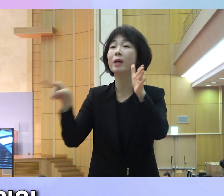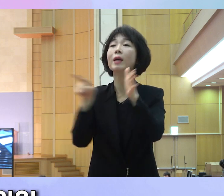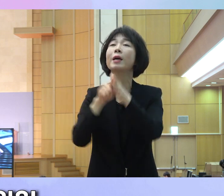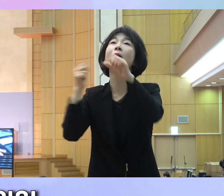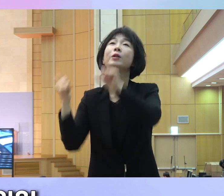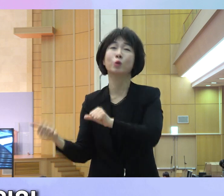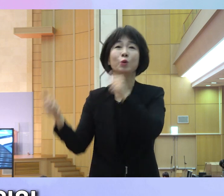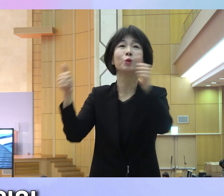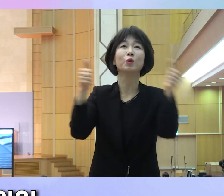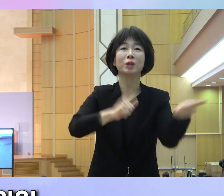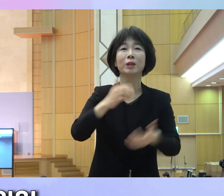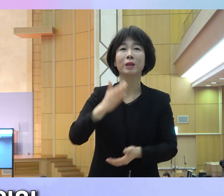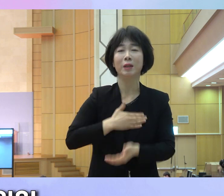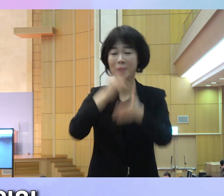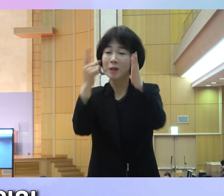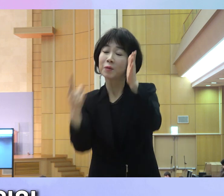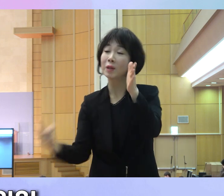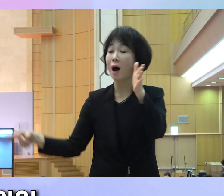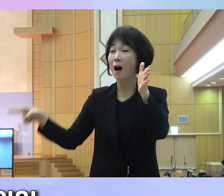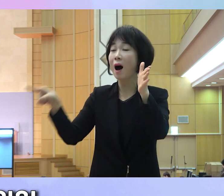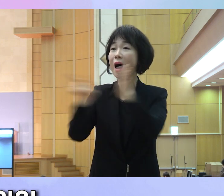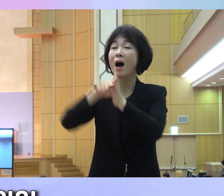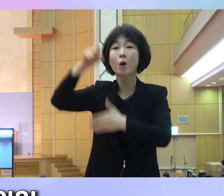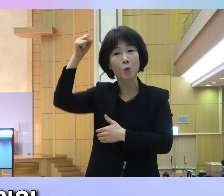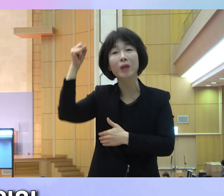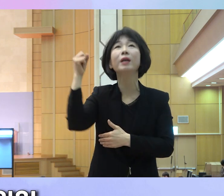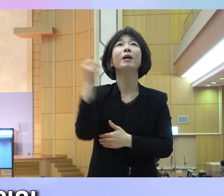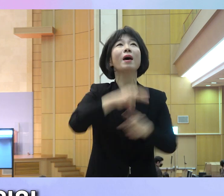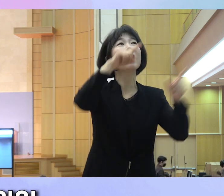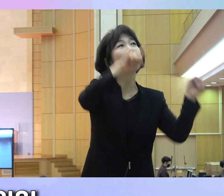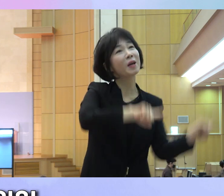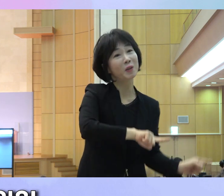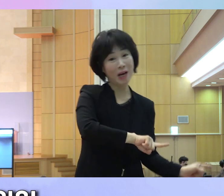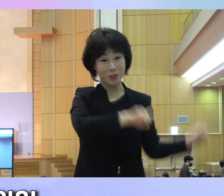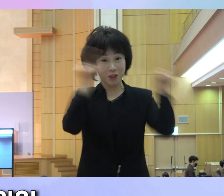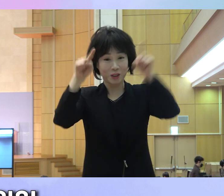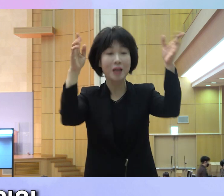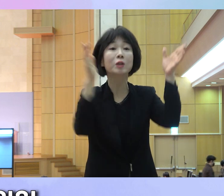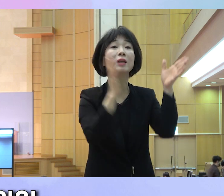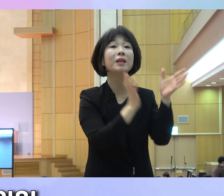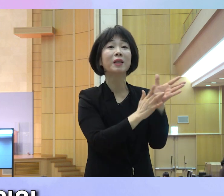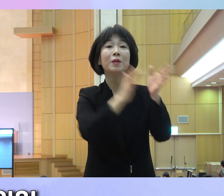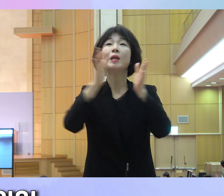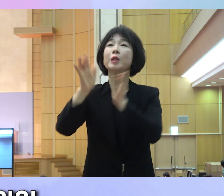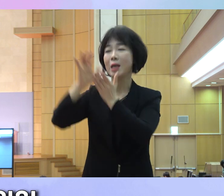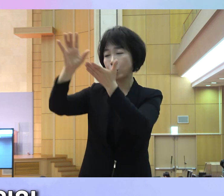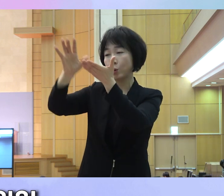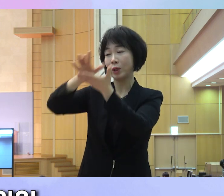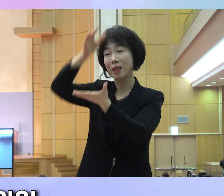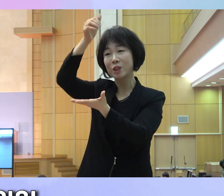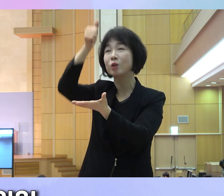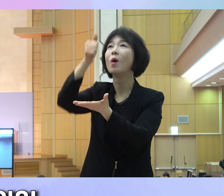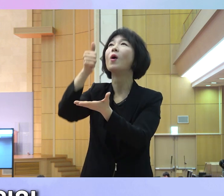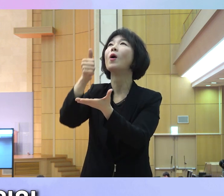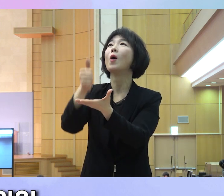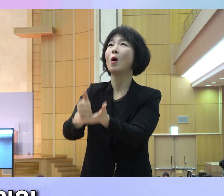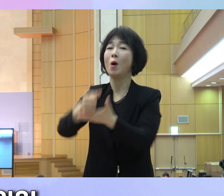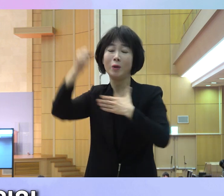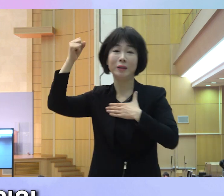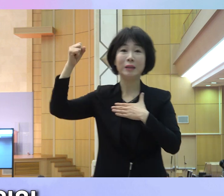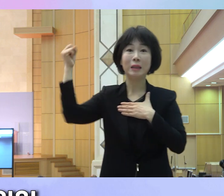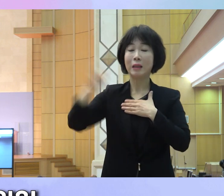날 위해 죽으신 날 위해 다시 사신 예수 그리스도